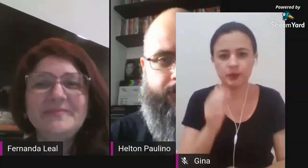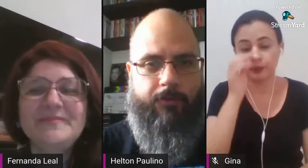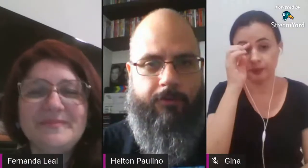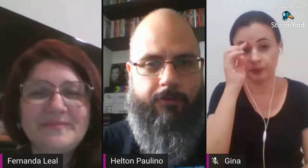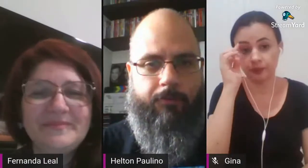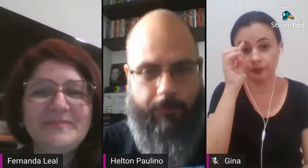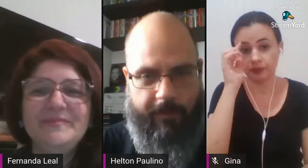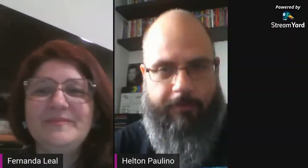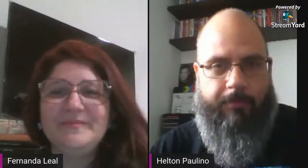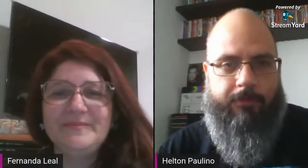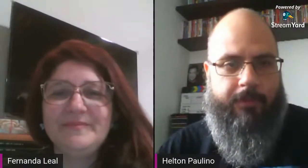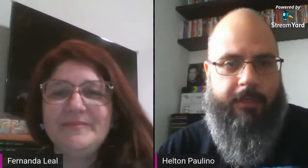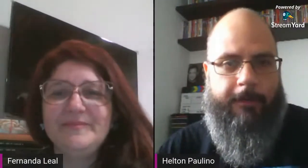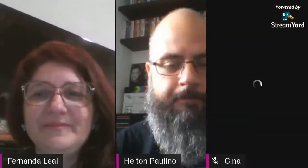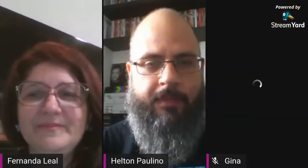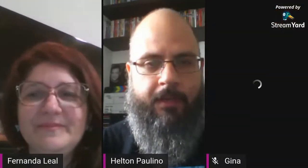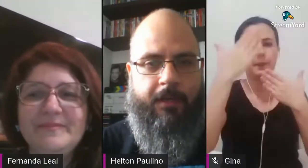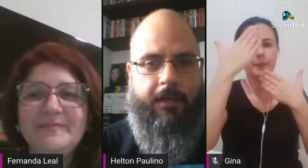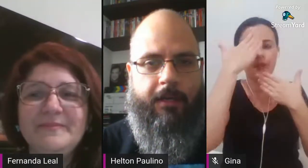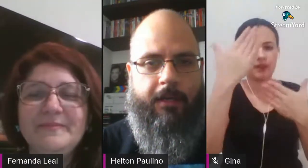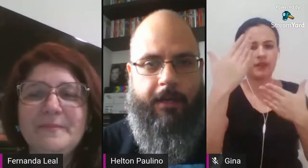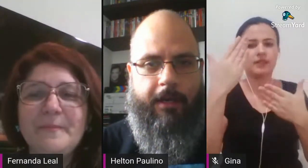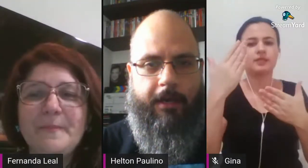bom dia a todos. Professor Vladimir, bom dia.